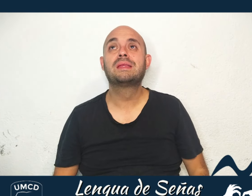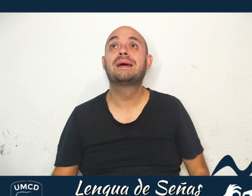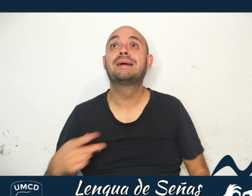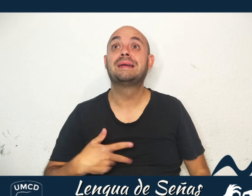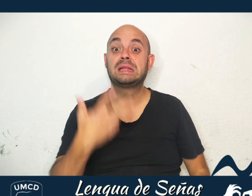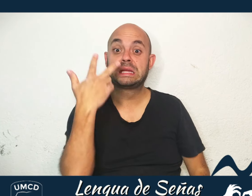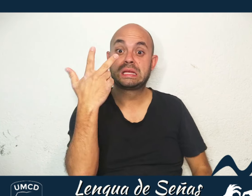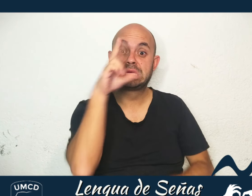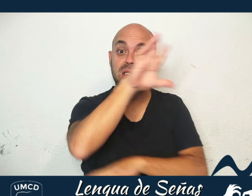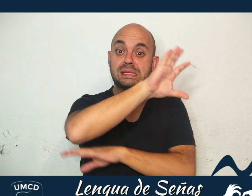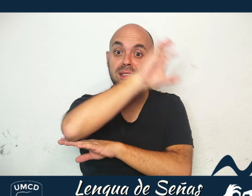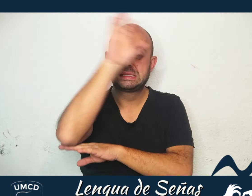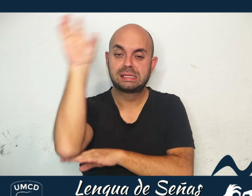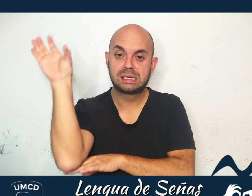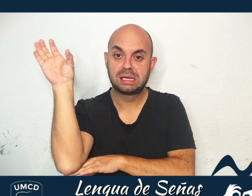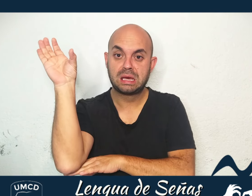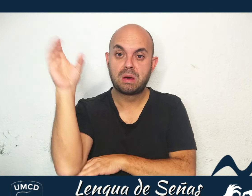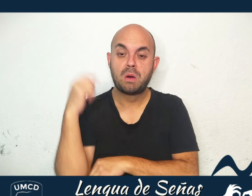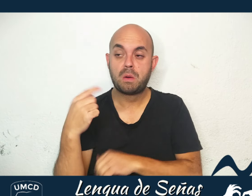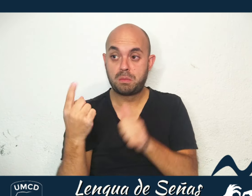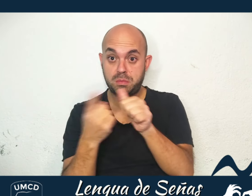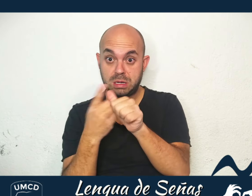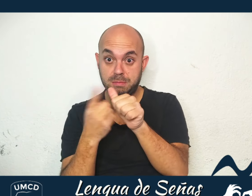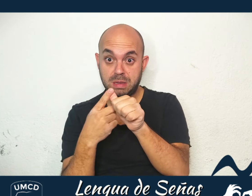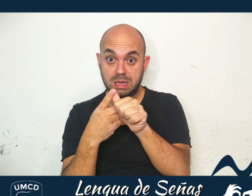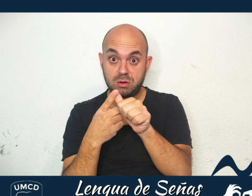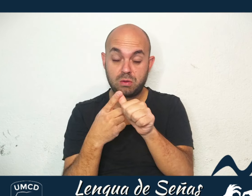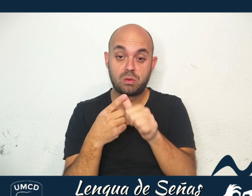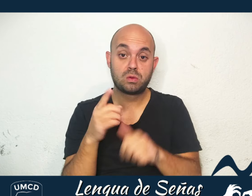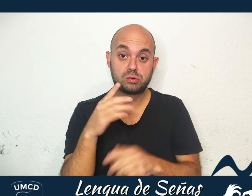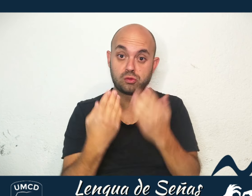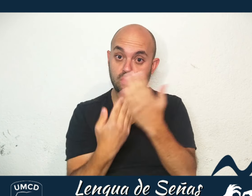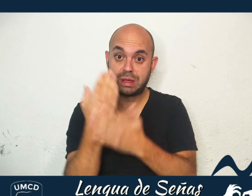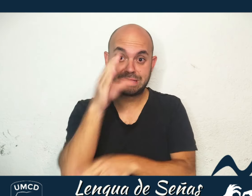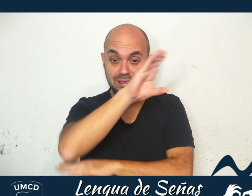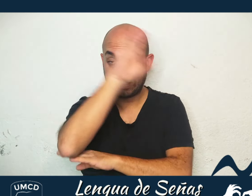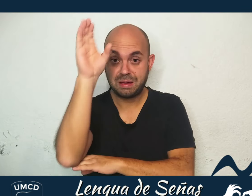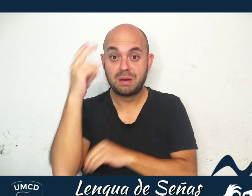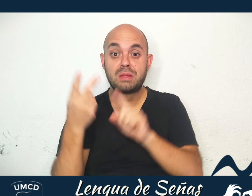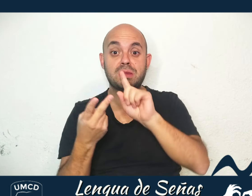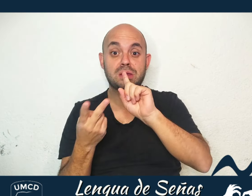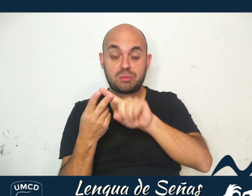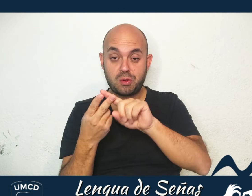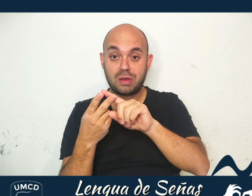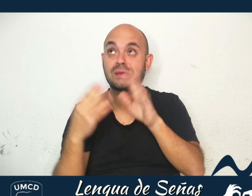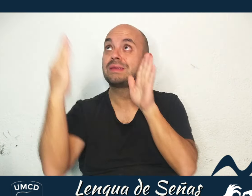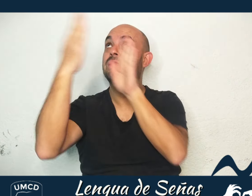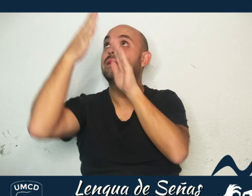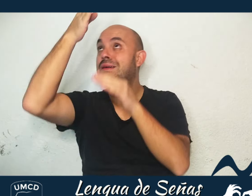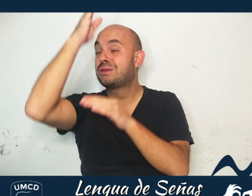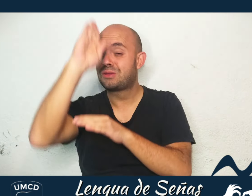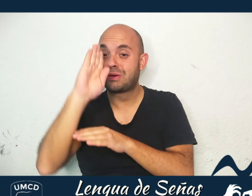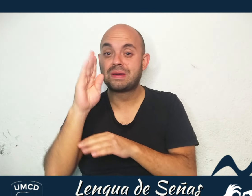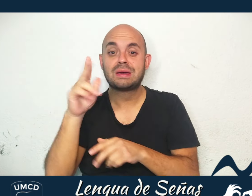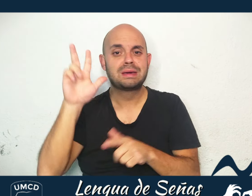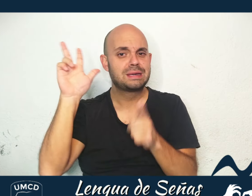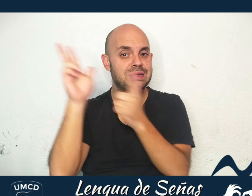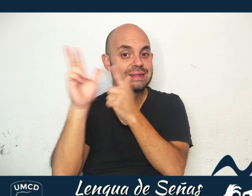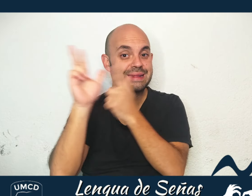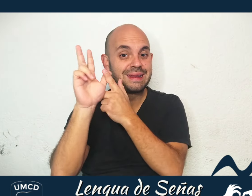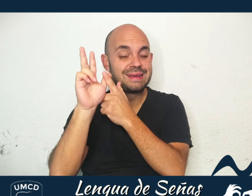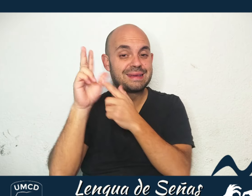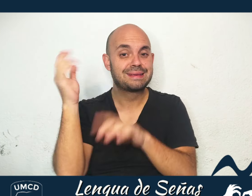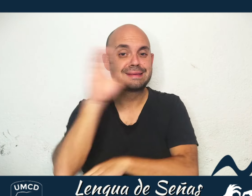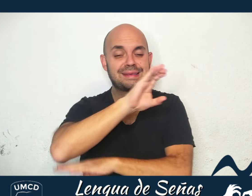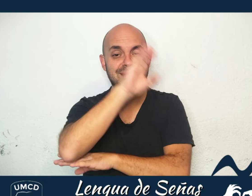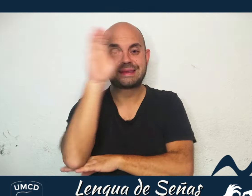lo que él llama el tercer cielo y después menciona al paraíso. Y dice que estando allá, él escuchó